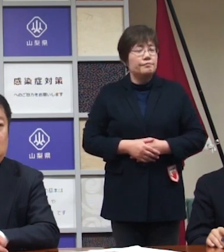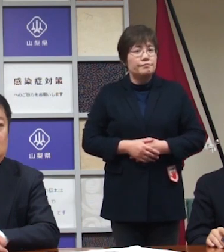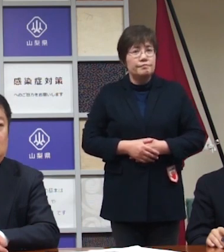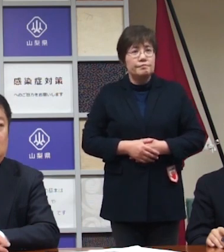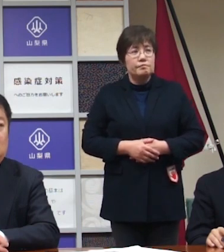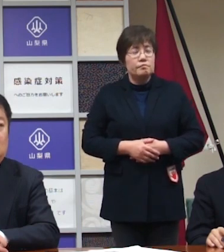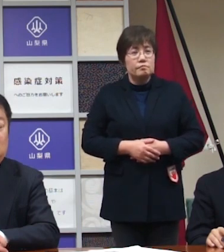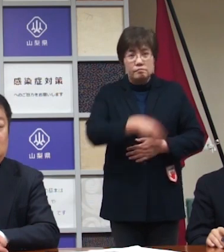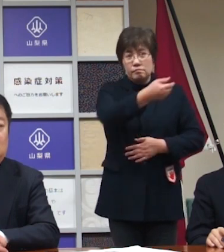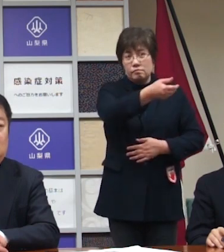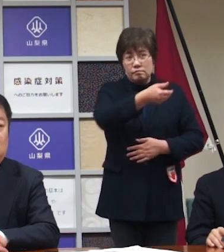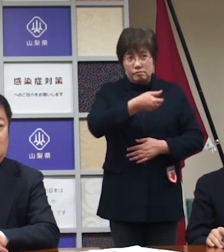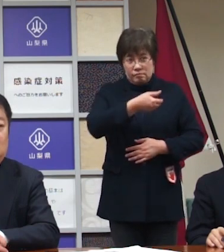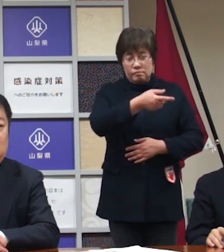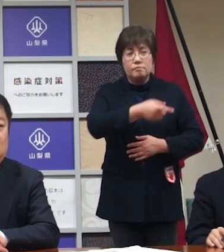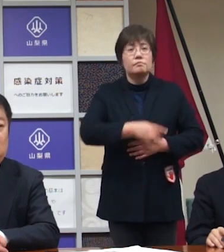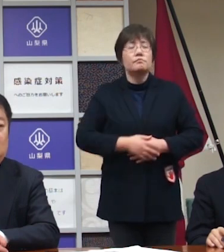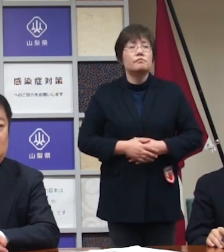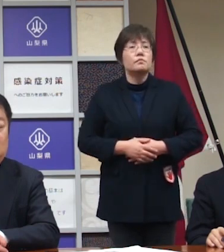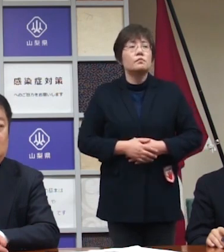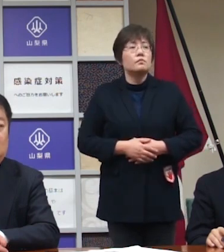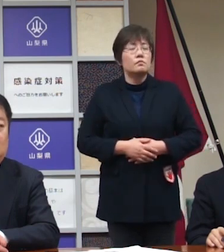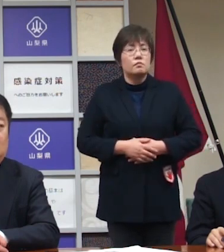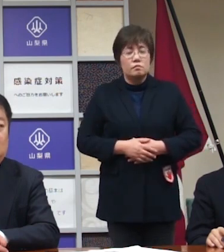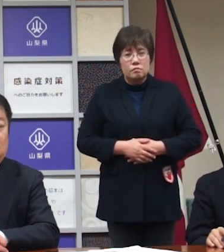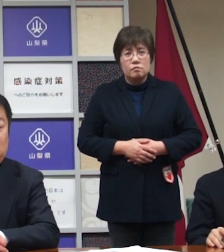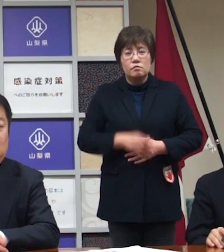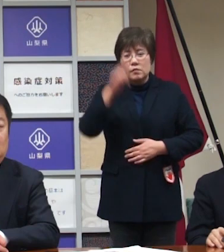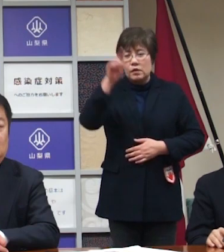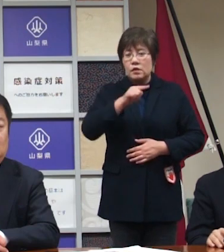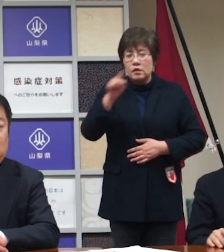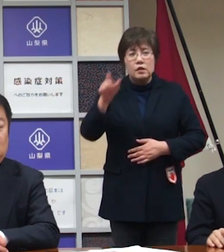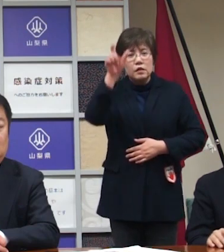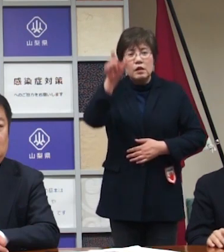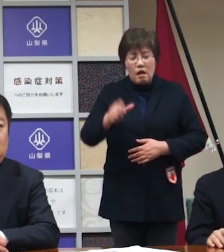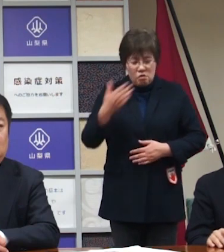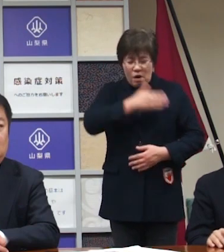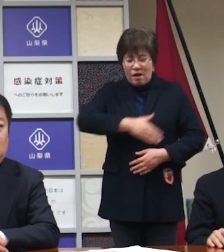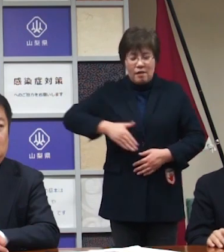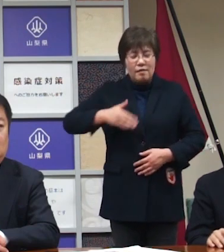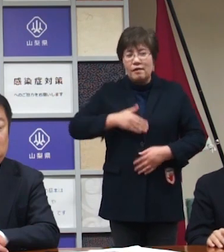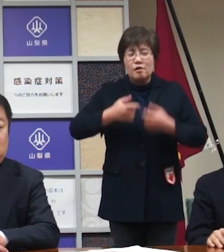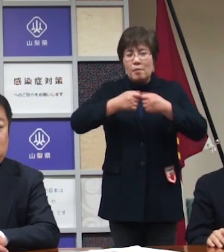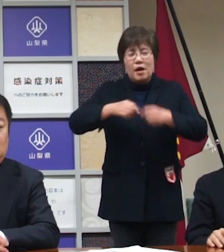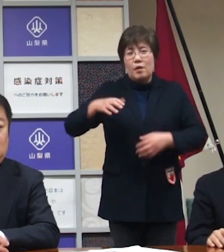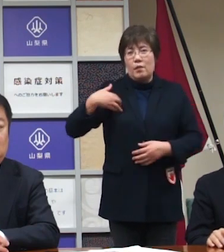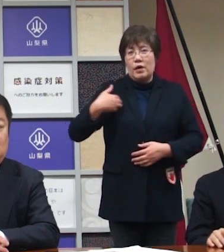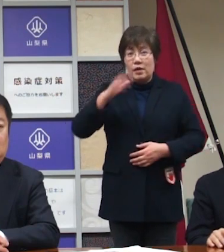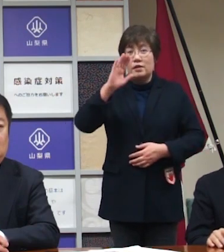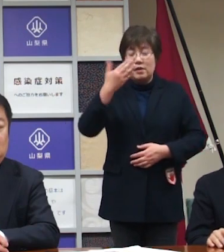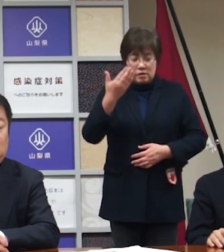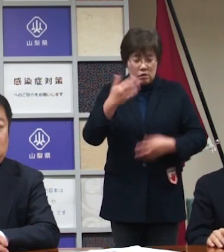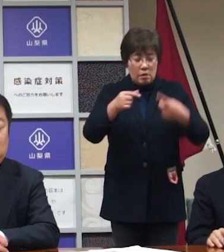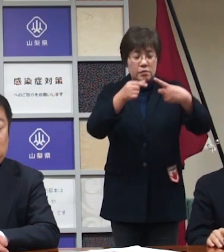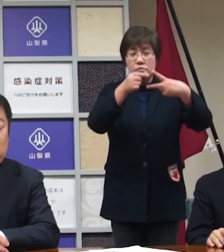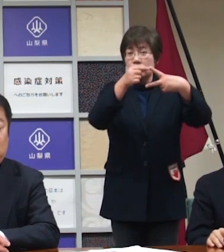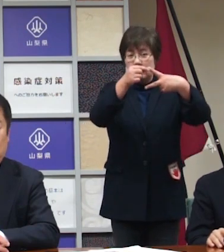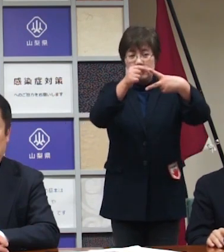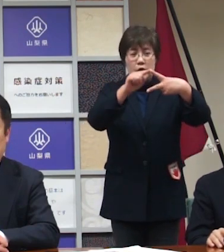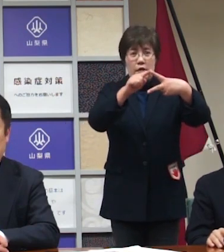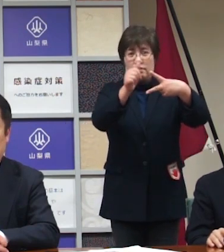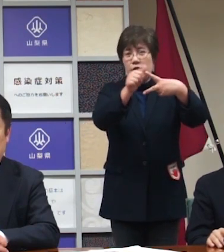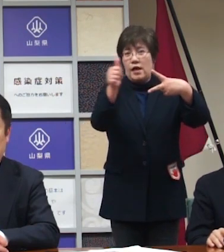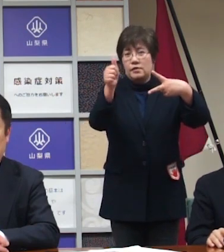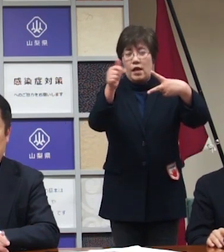はい、ちょっと人の体なんでよくわからないんですけど、この1人目の男性の方ですけ